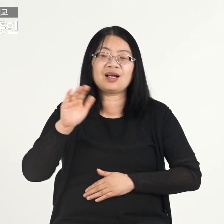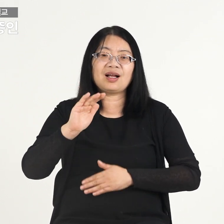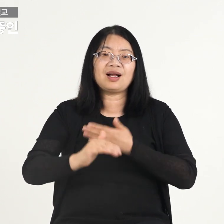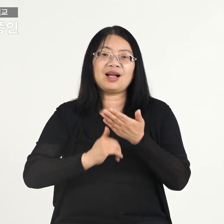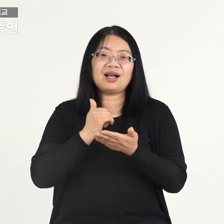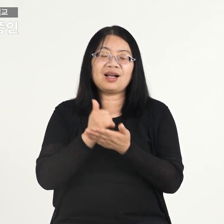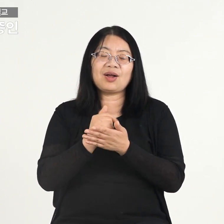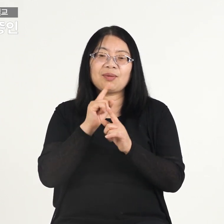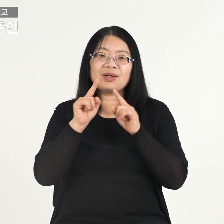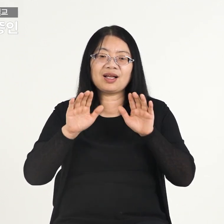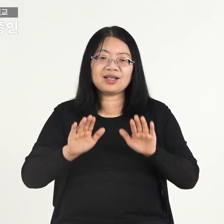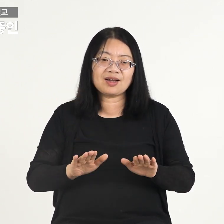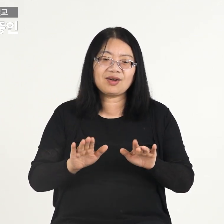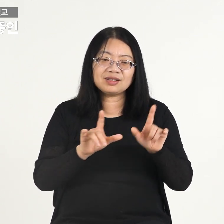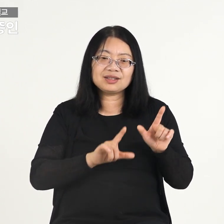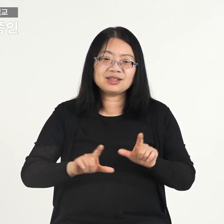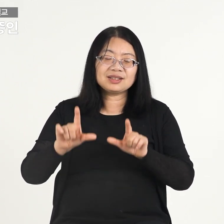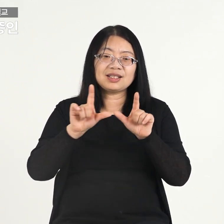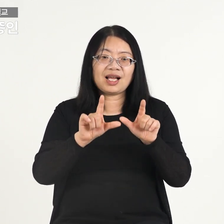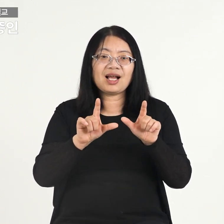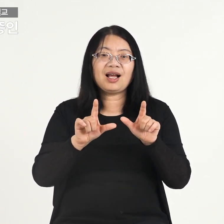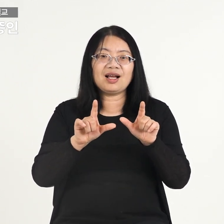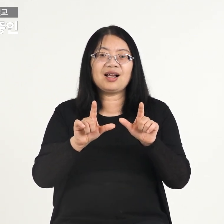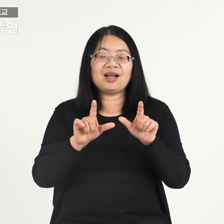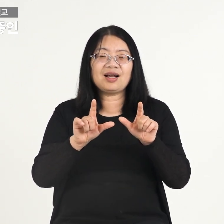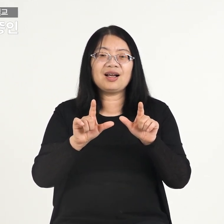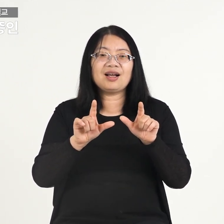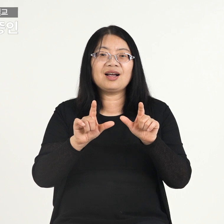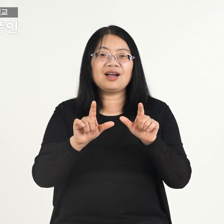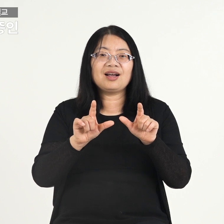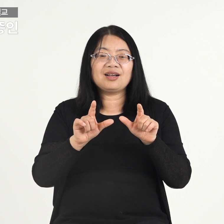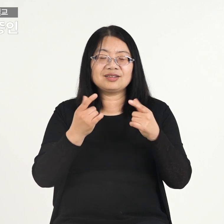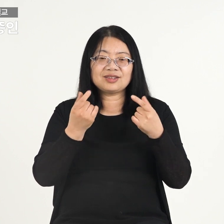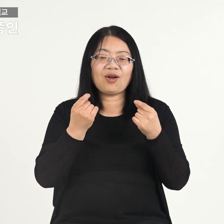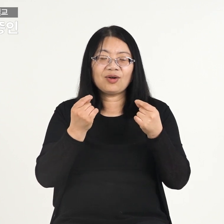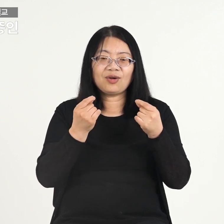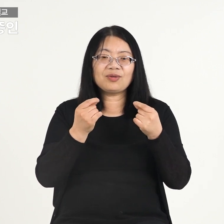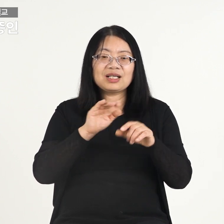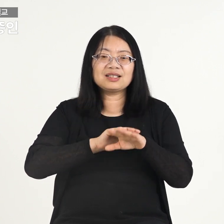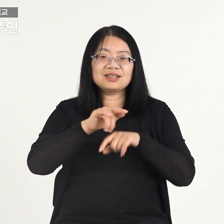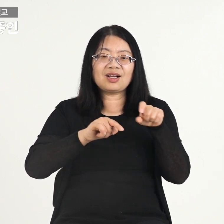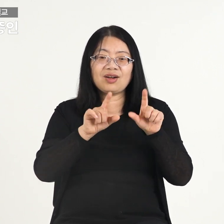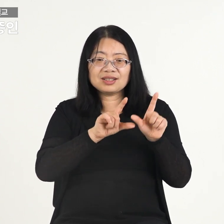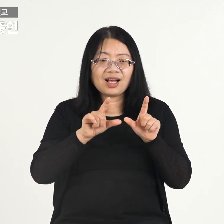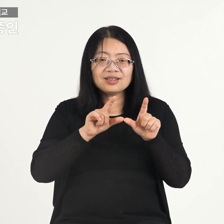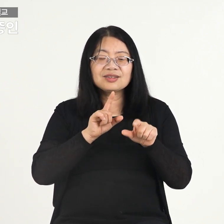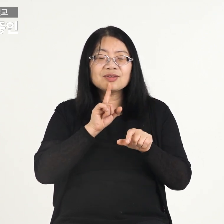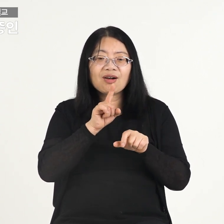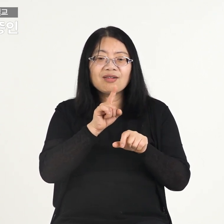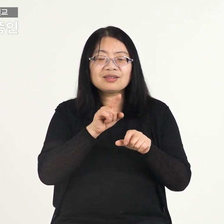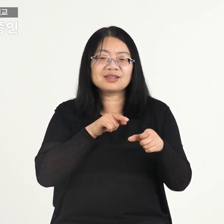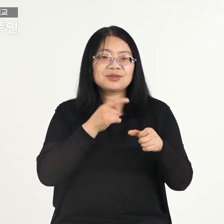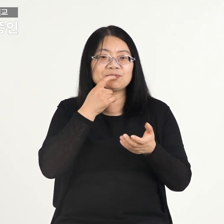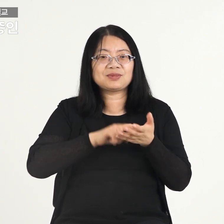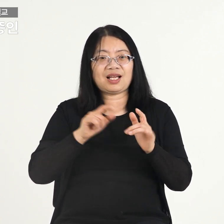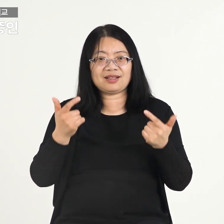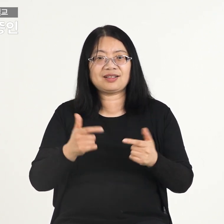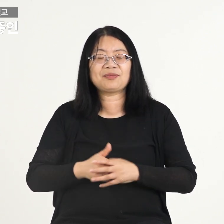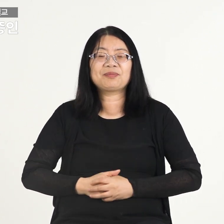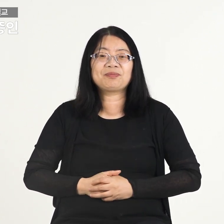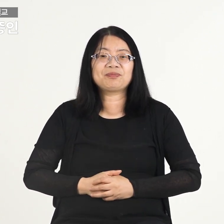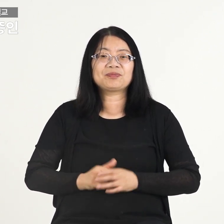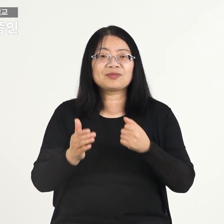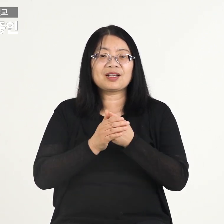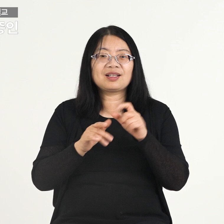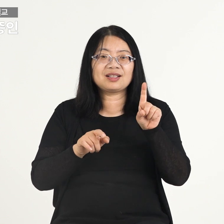말씀이 현실이 된다는 말이 쉽겠냐 그 말이에요. 사실 쉽지 않은 겁니다. 그래서